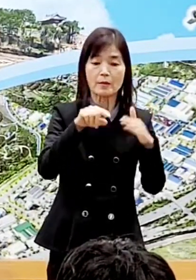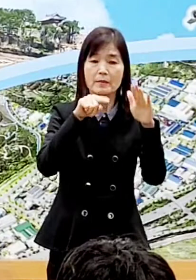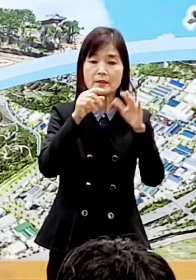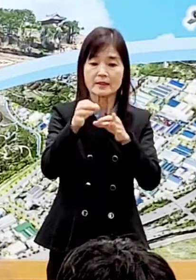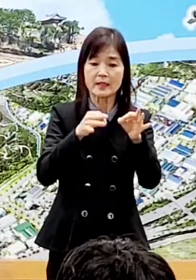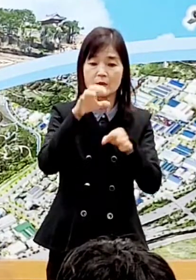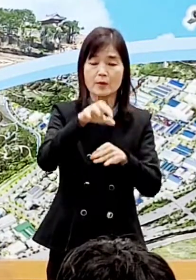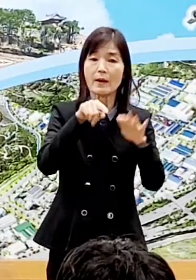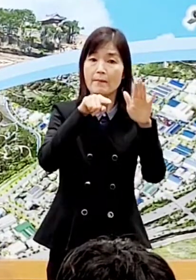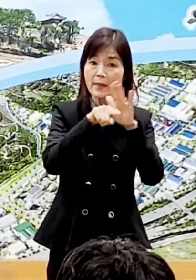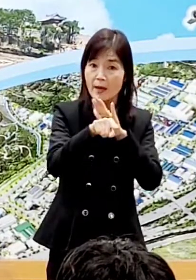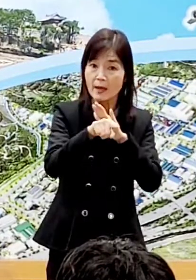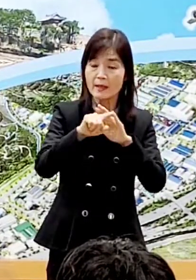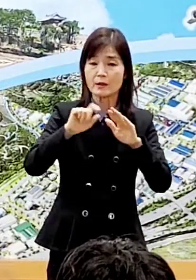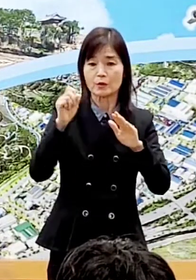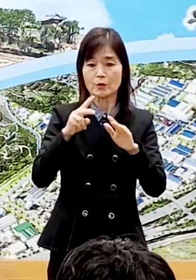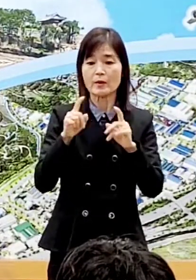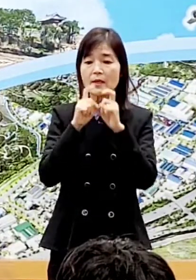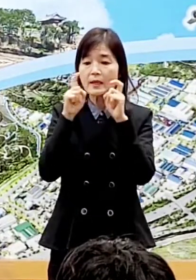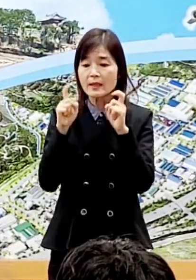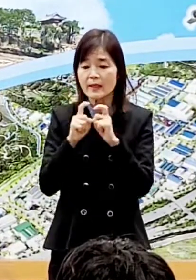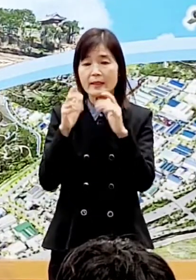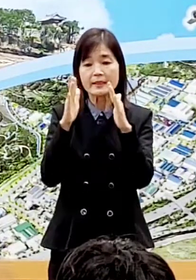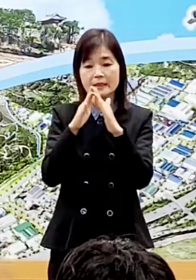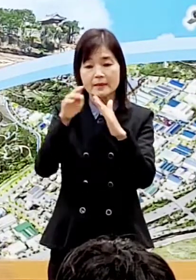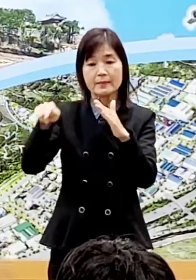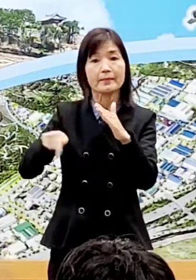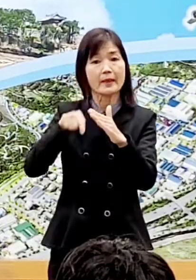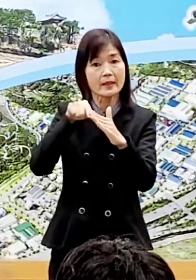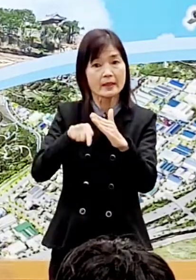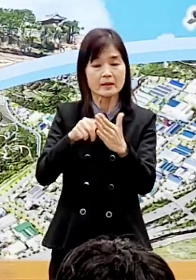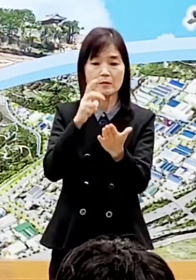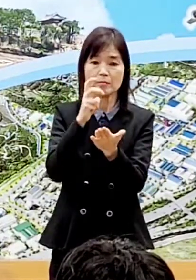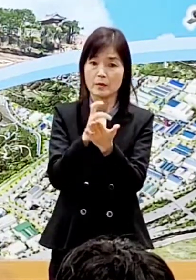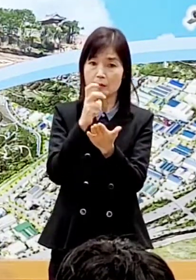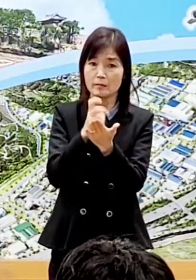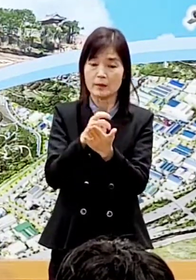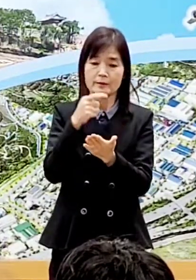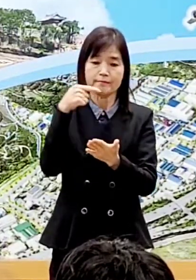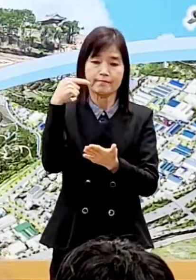아니라 사적 공간에서도 해당 방역